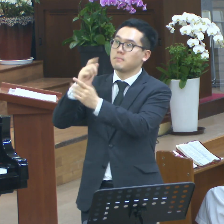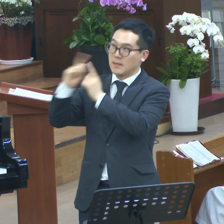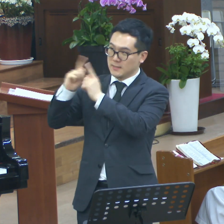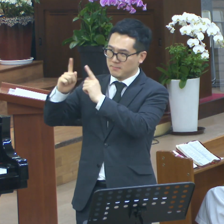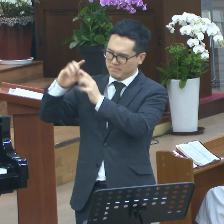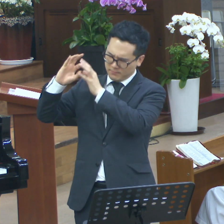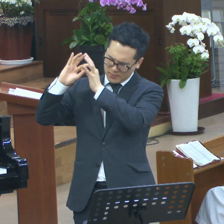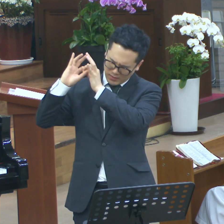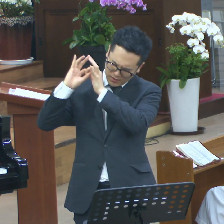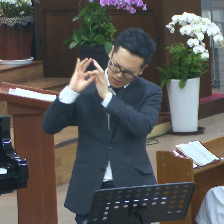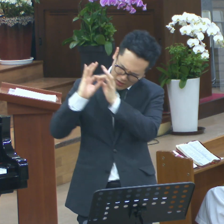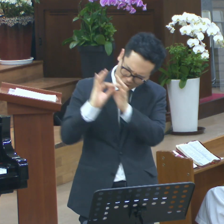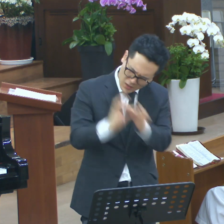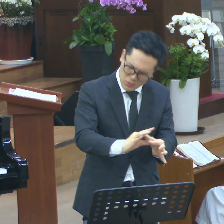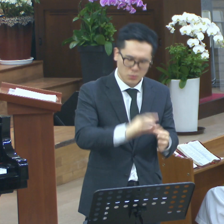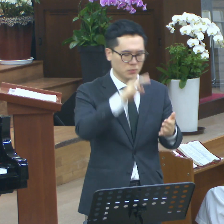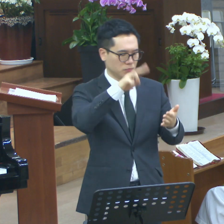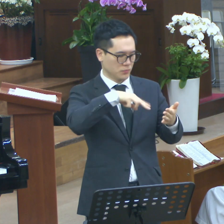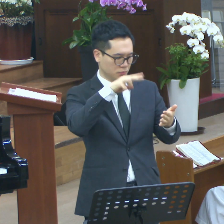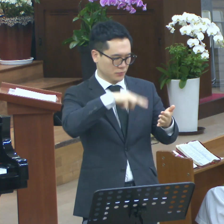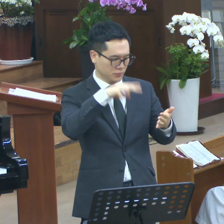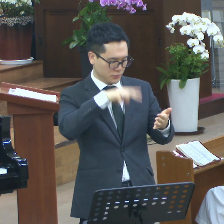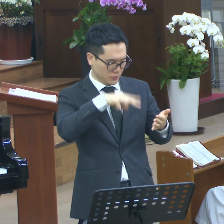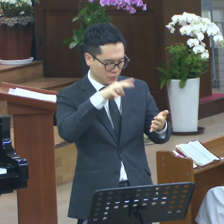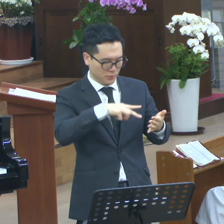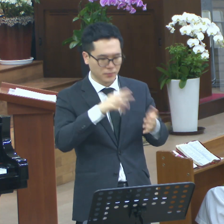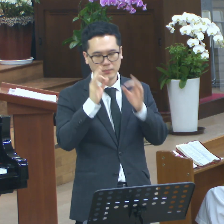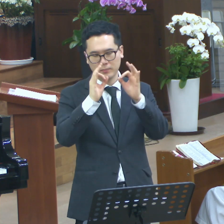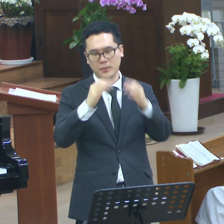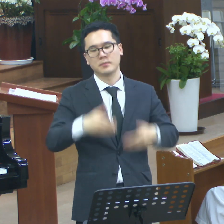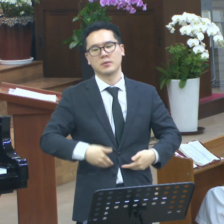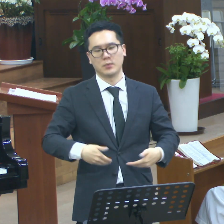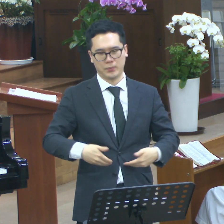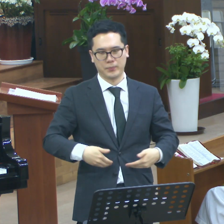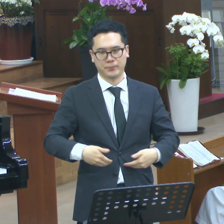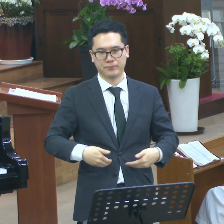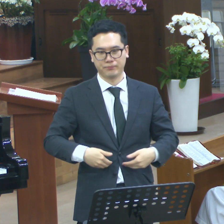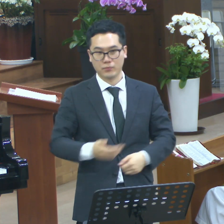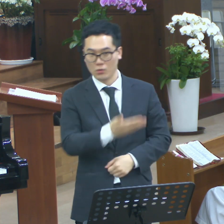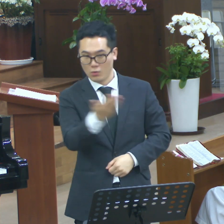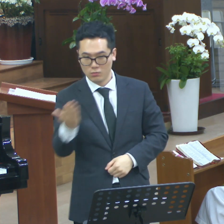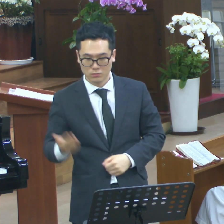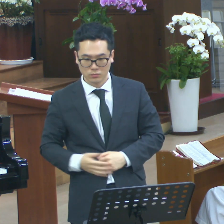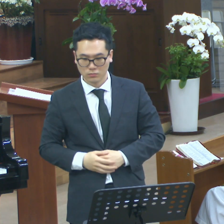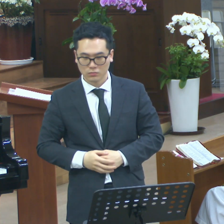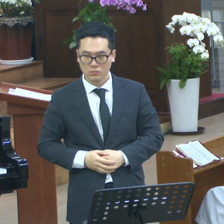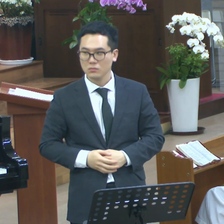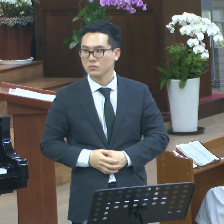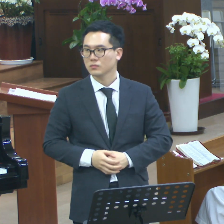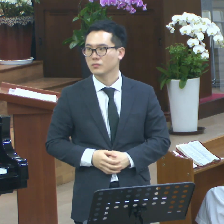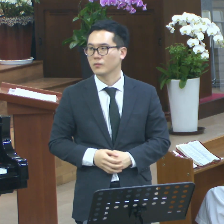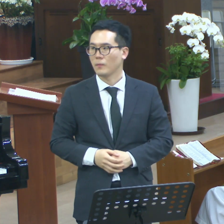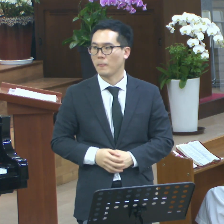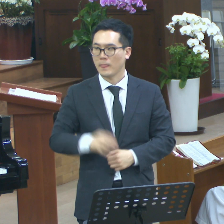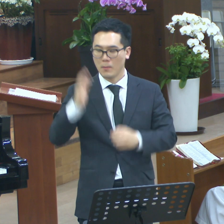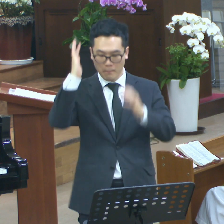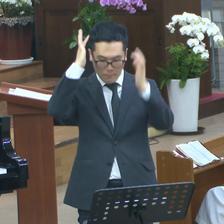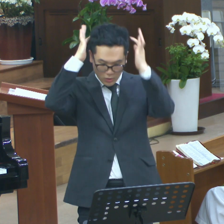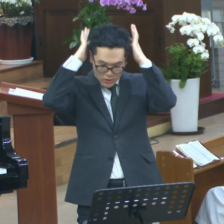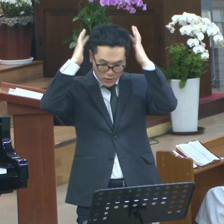이렇게 가지런하시게 깨끗하게 이목구비 머리가 이렇게 뜨거나 이렇게 하는 거 다 이렇게 어떻게 하셨죠?